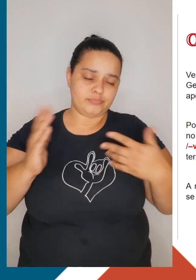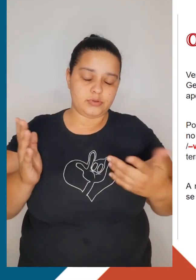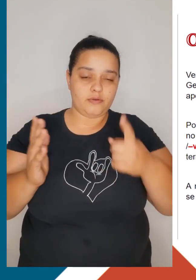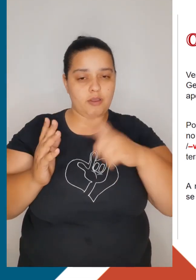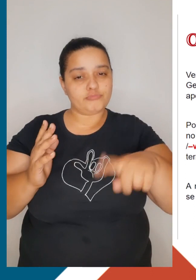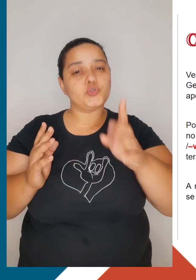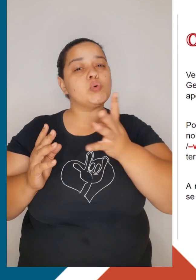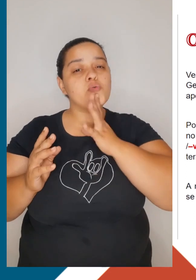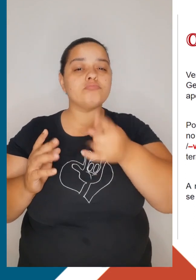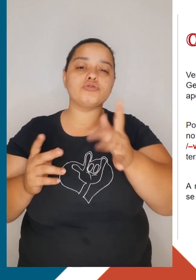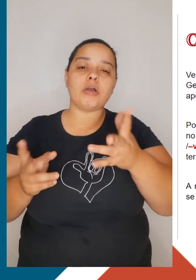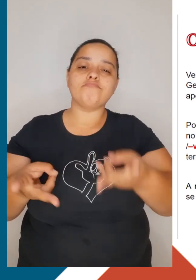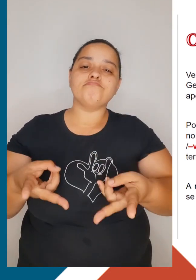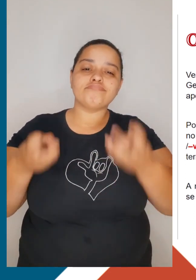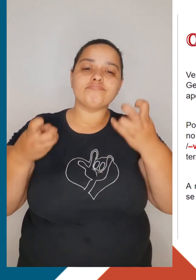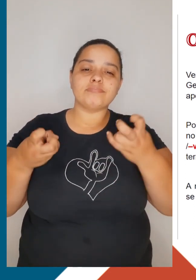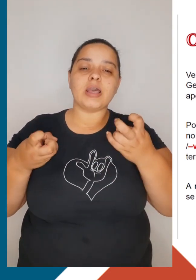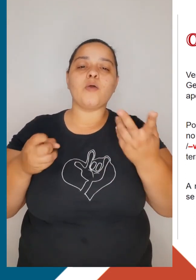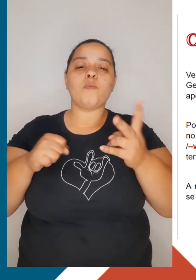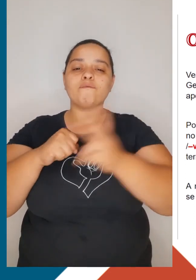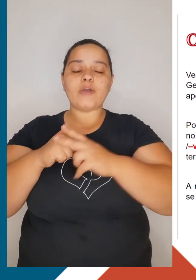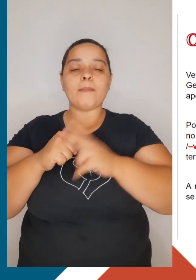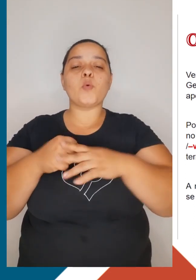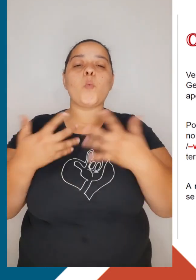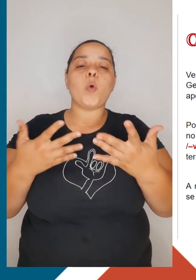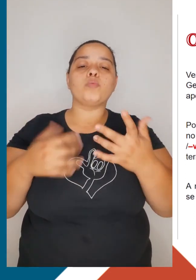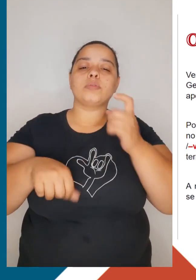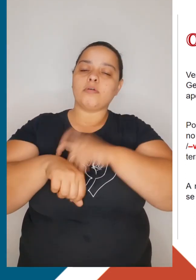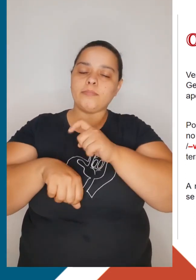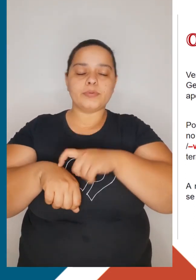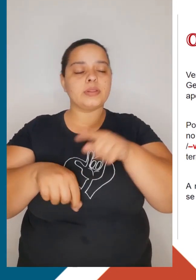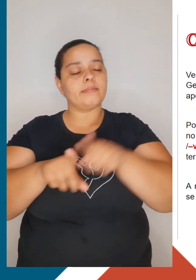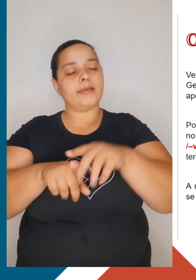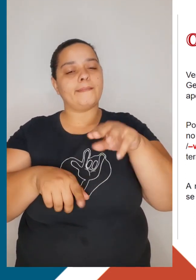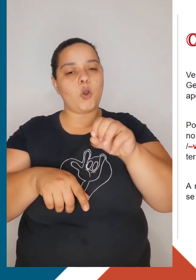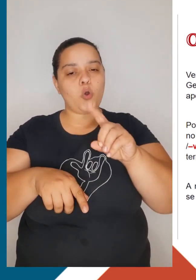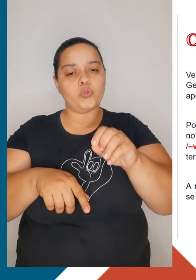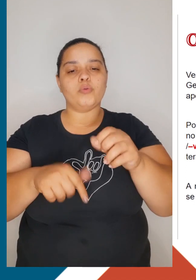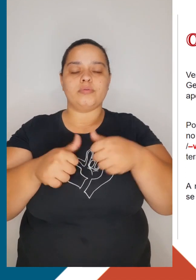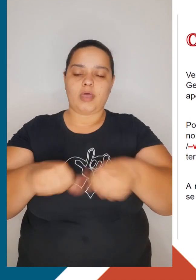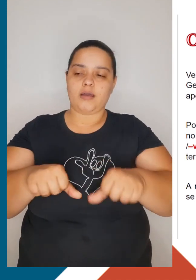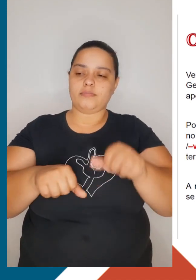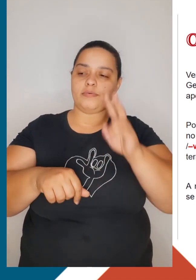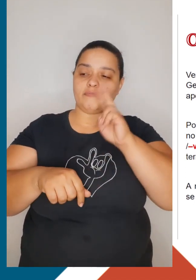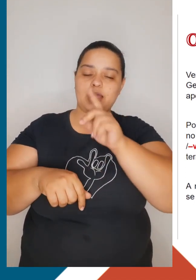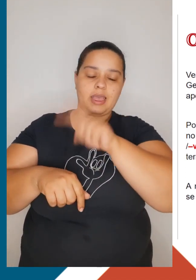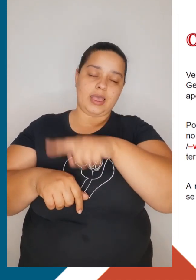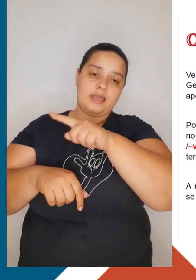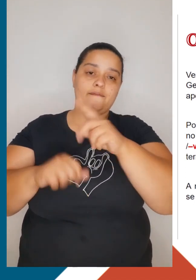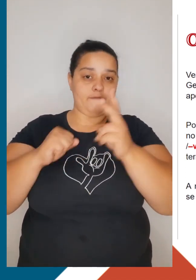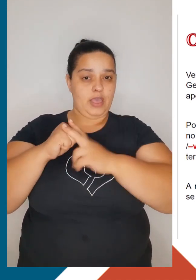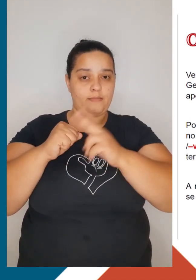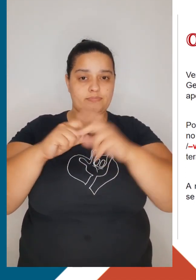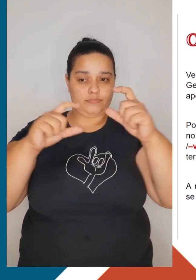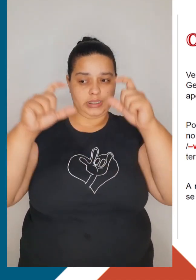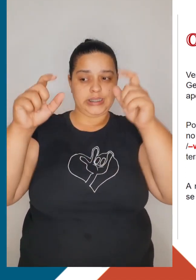se torna capaz de olhar para um verbo e dizer em que tempo e modo ele está. Também vale ressaltar que o exemplo acima é de um verbo regular e